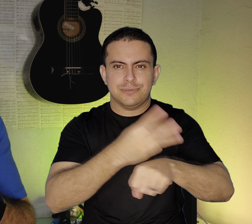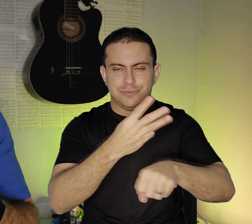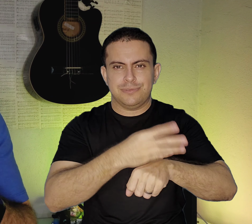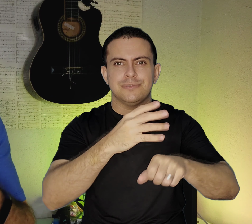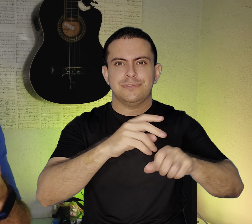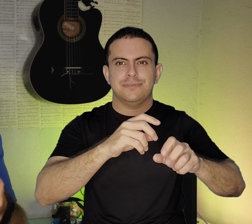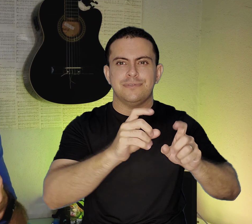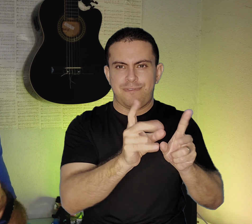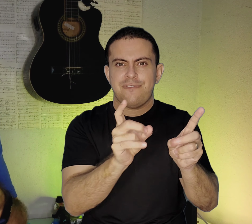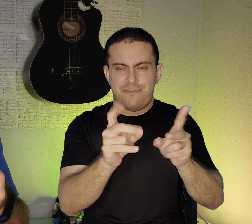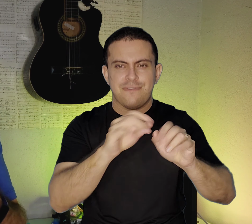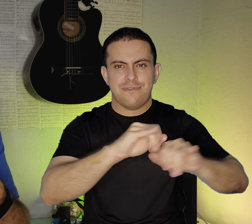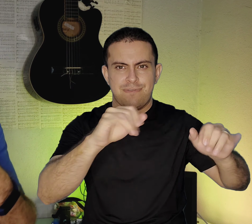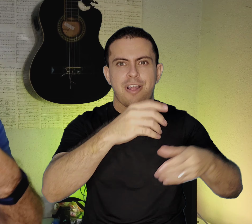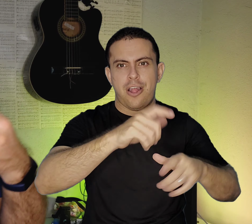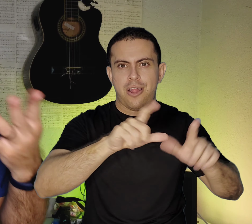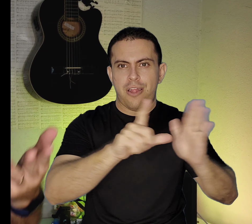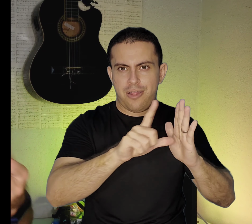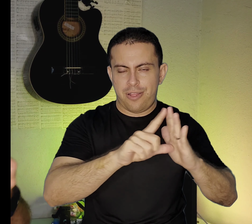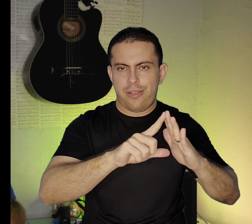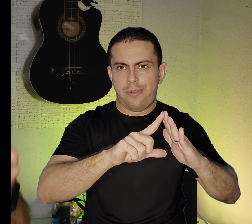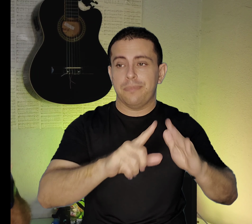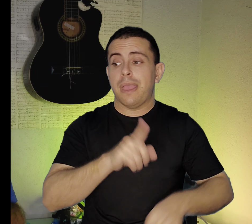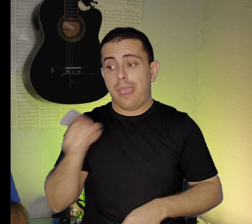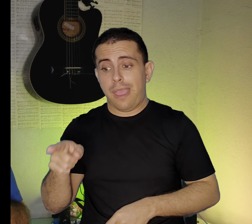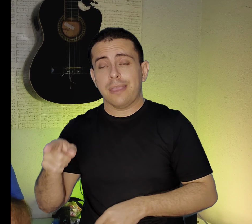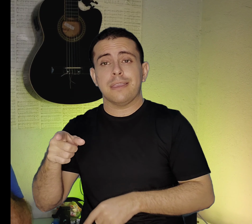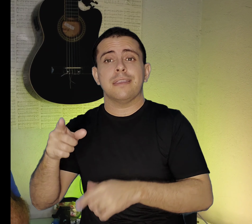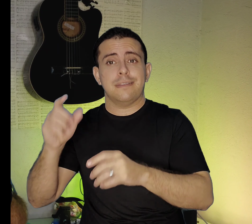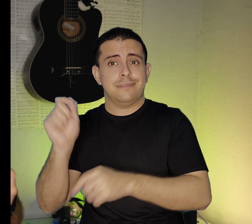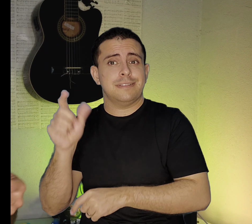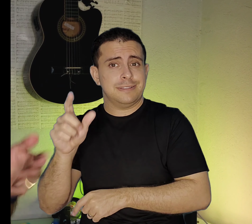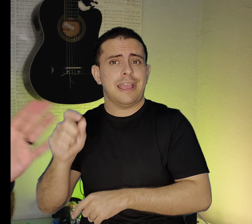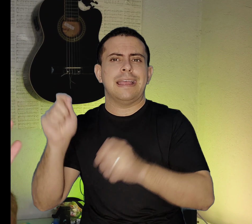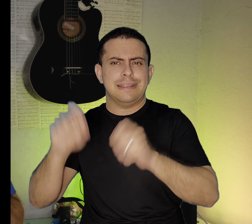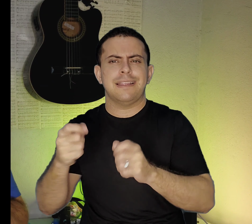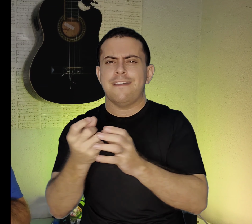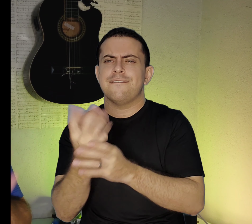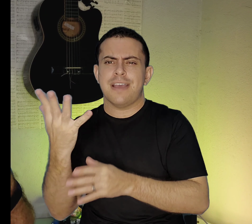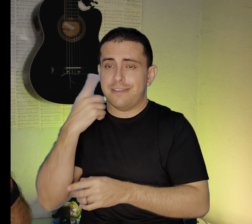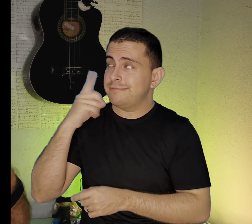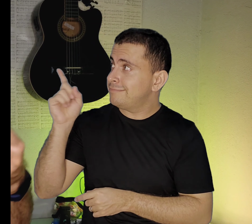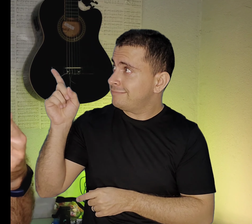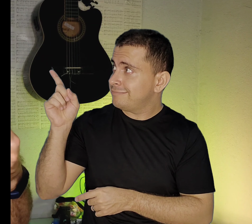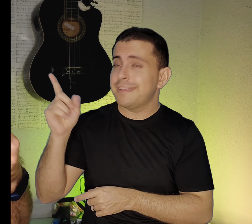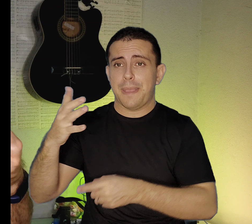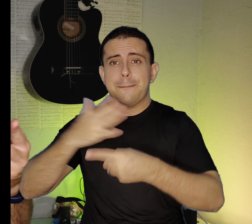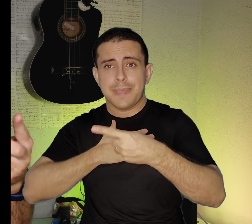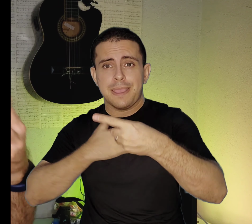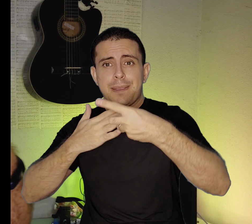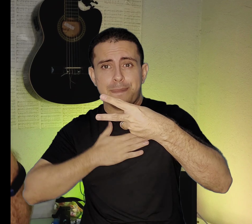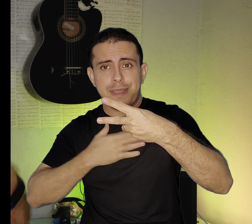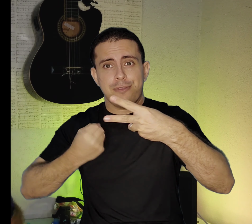E aqui no Telegram não, você pode ter várias contas Por exemplo, aqui no meu aparelho eu tenho aqui duas